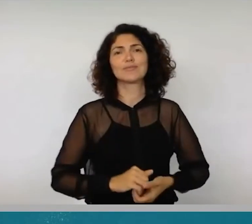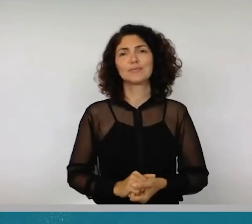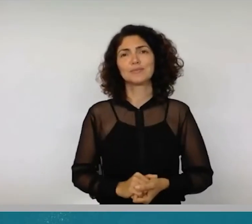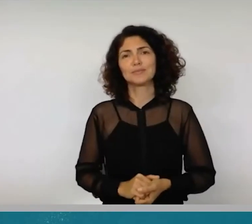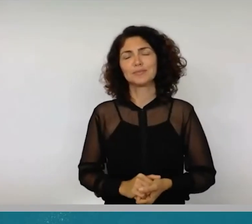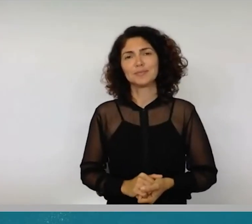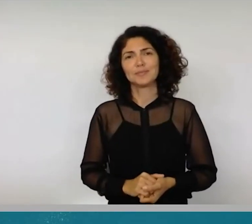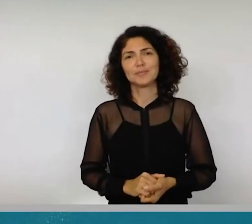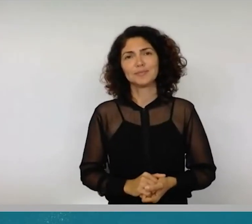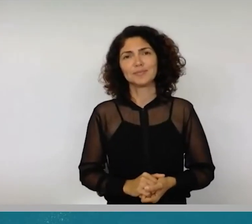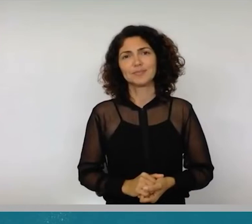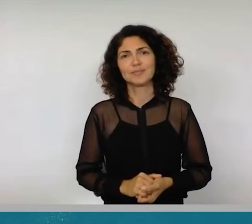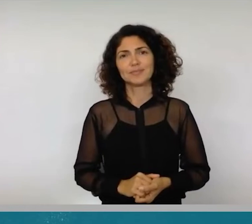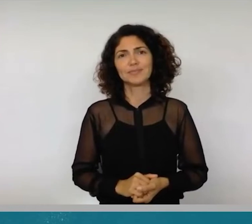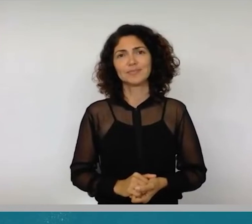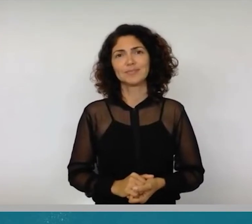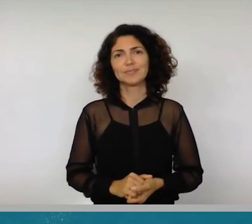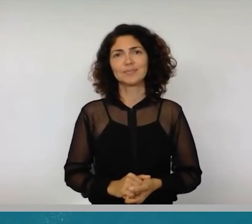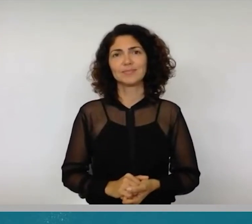o dinheiro